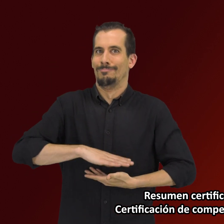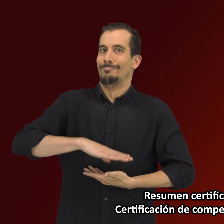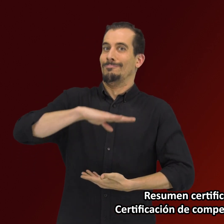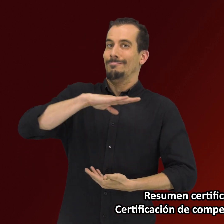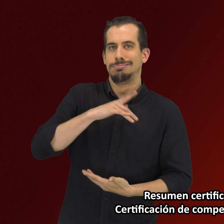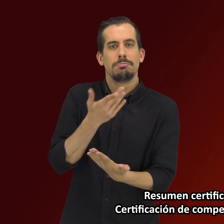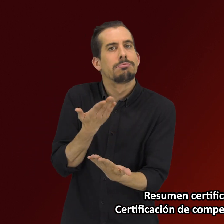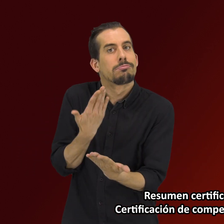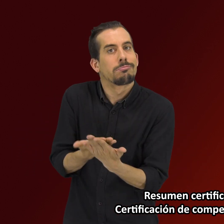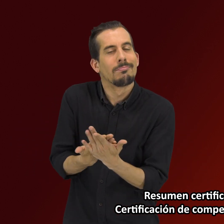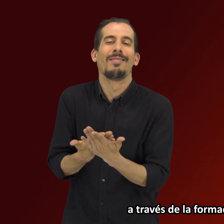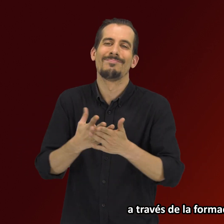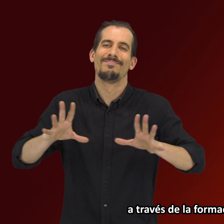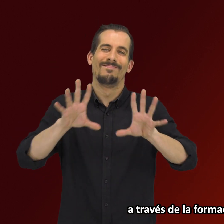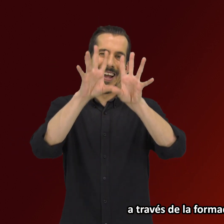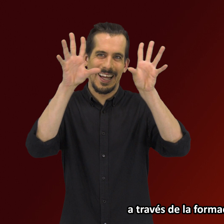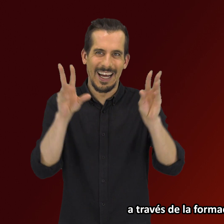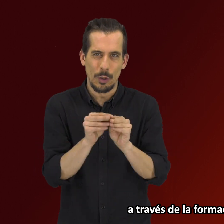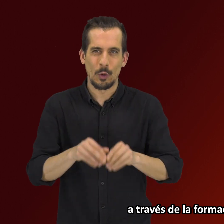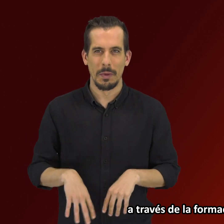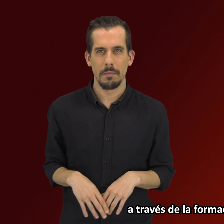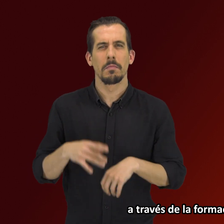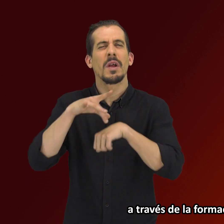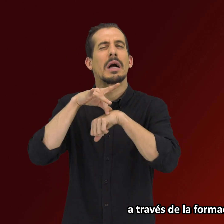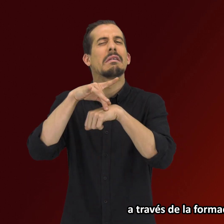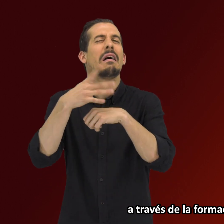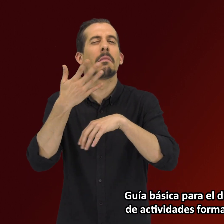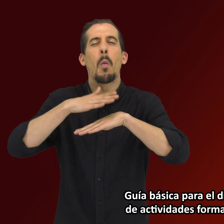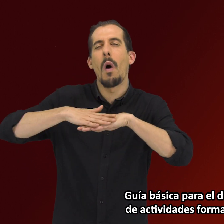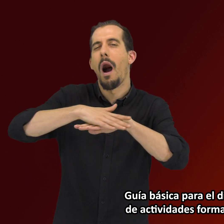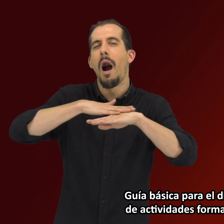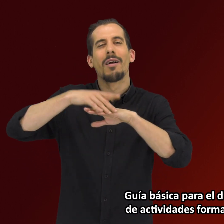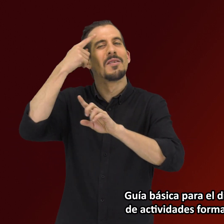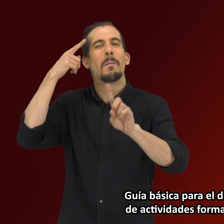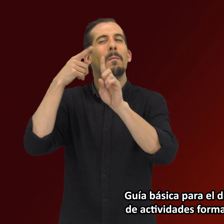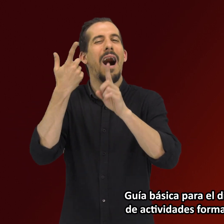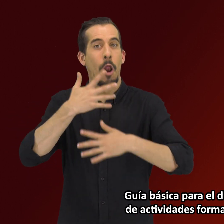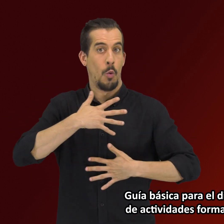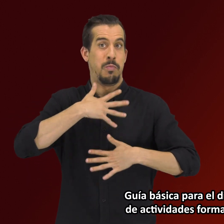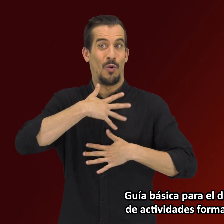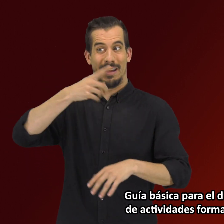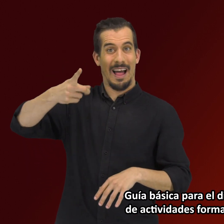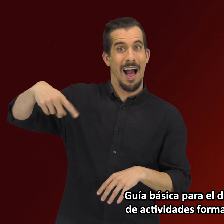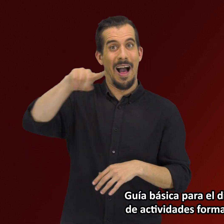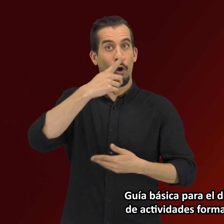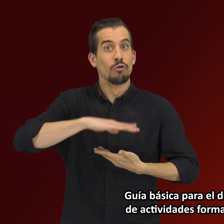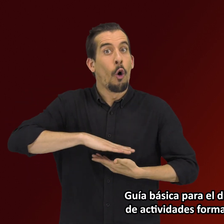Resumen Certifica, certificación de competencias a través de la formación. Guía básica para el diseño de